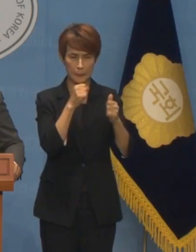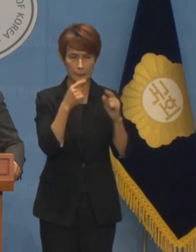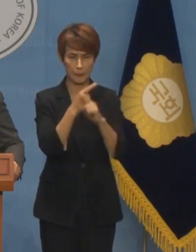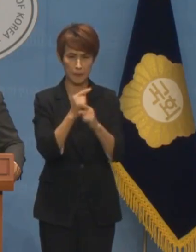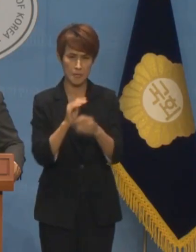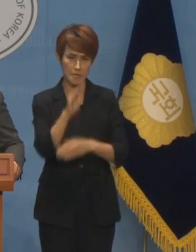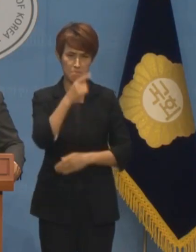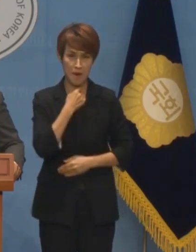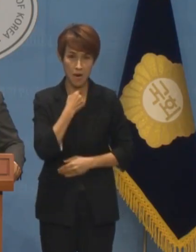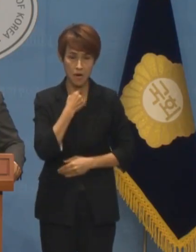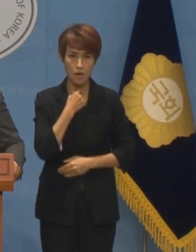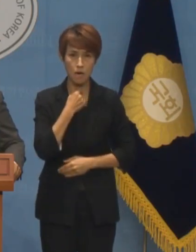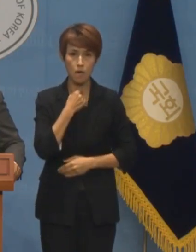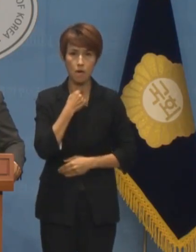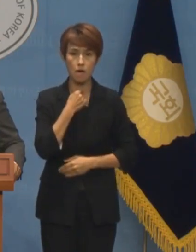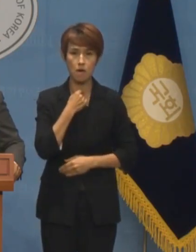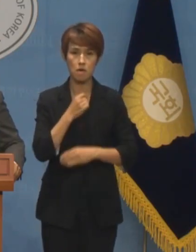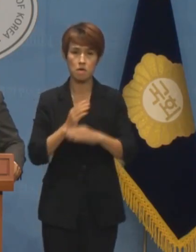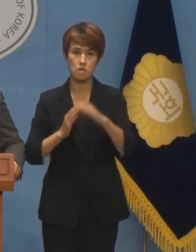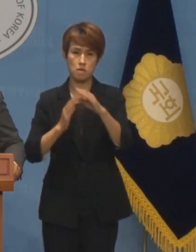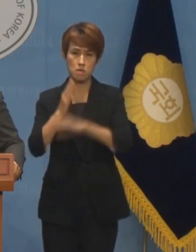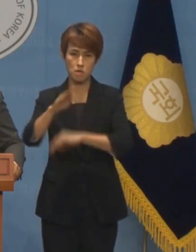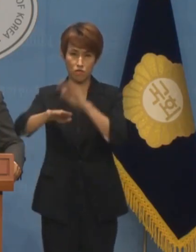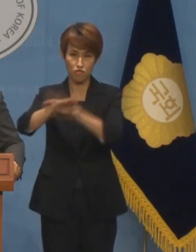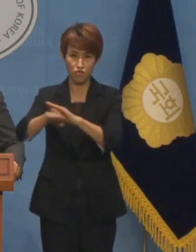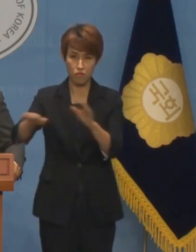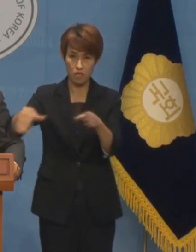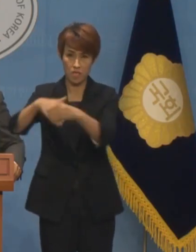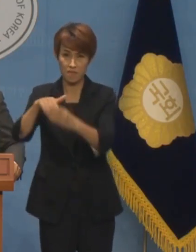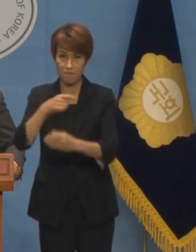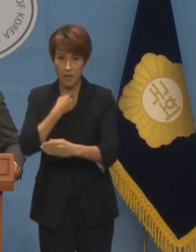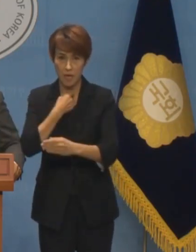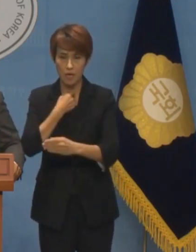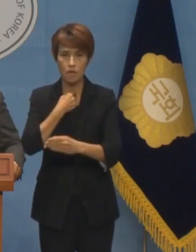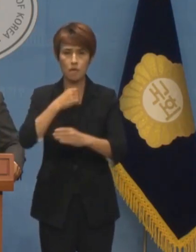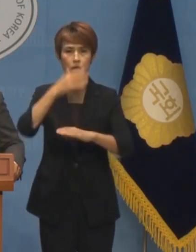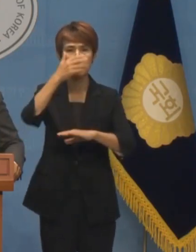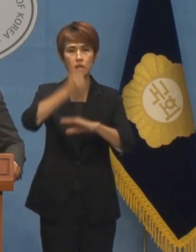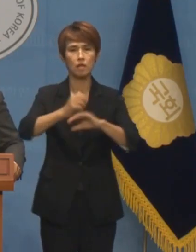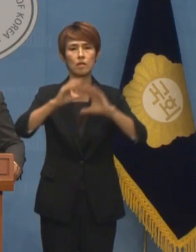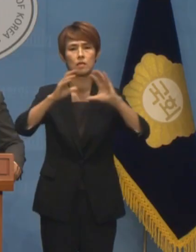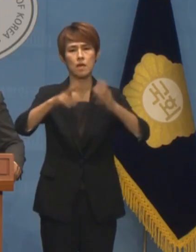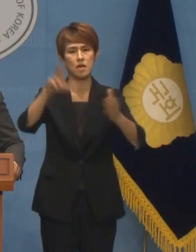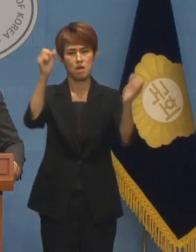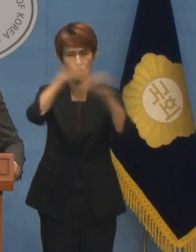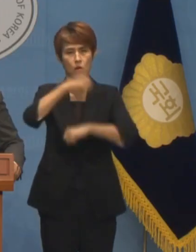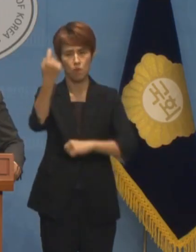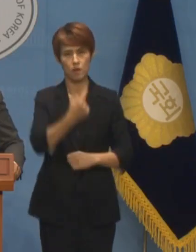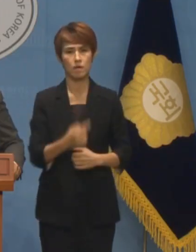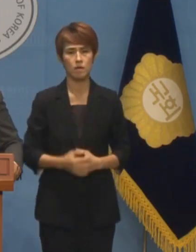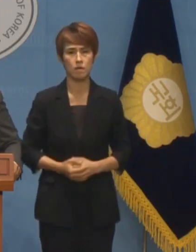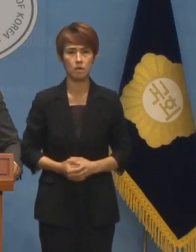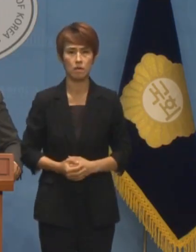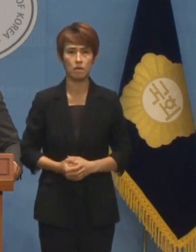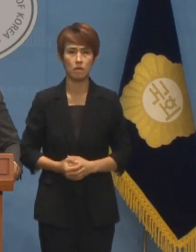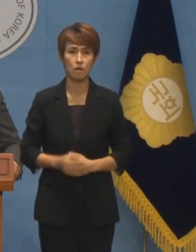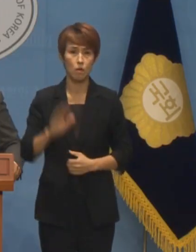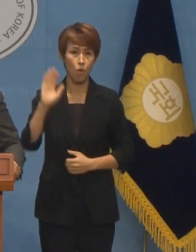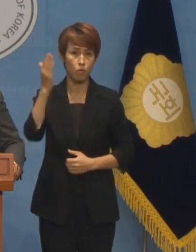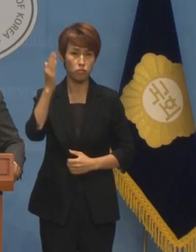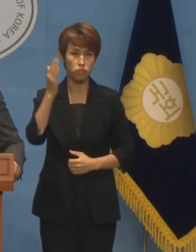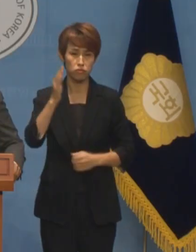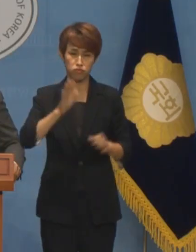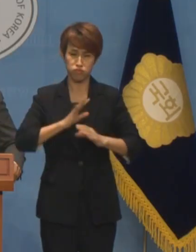손을 잡겠다면 결론은 국정 파탄뿐입니다. 요즘은 호환